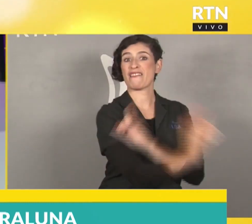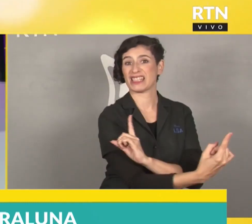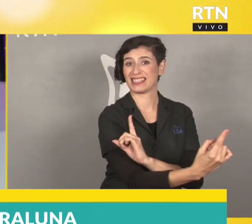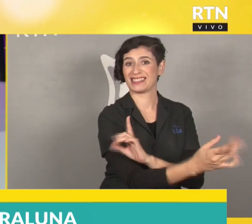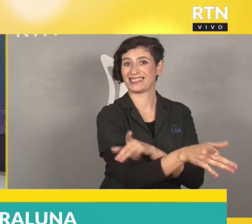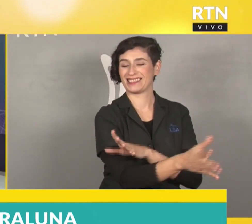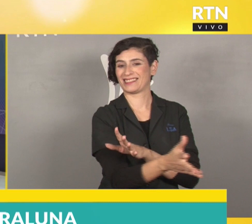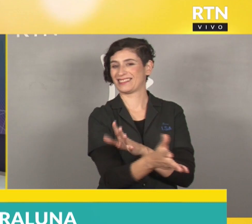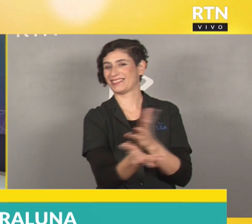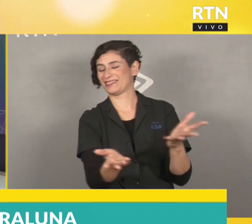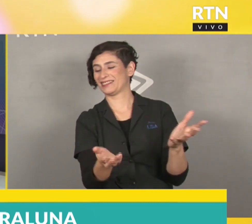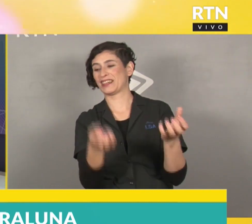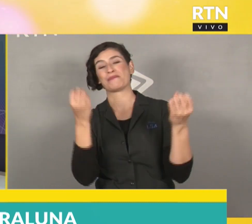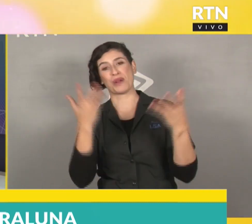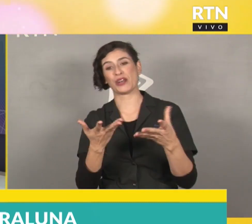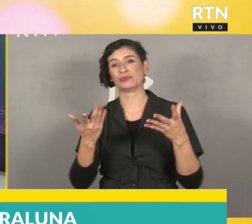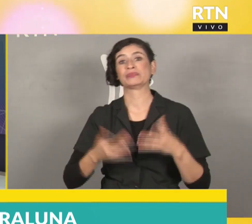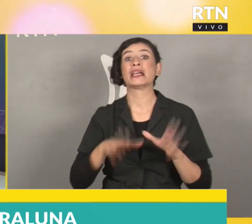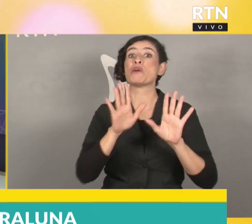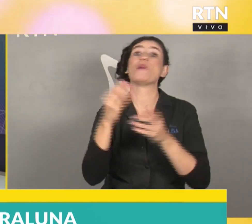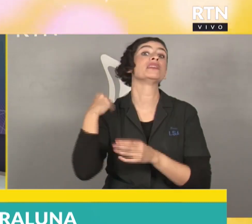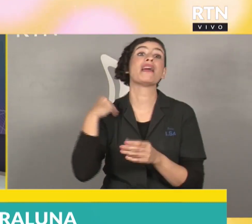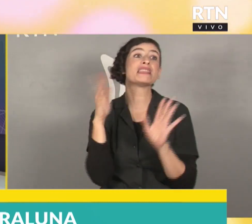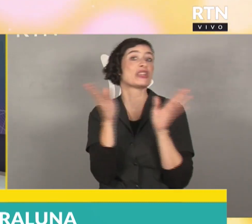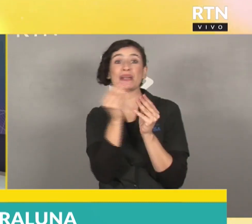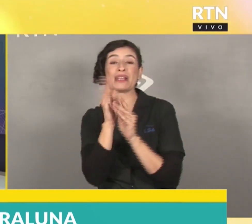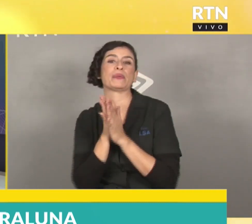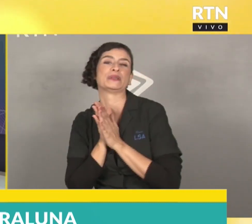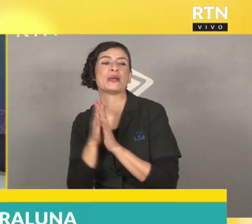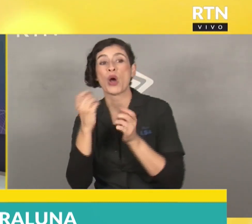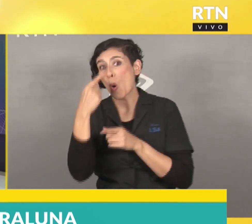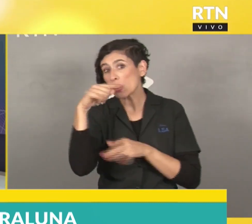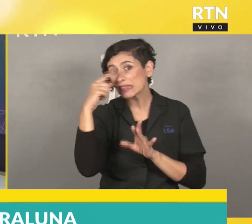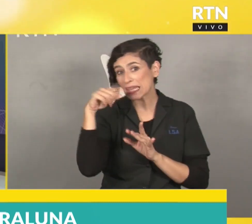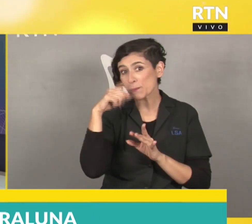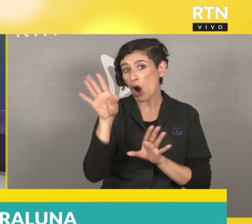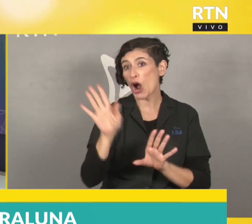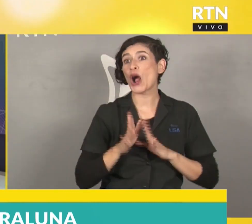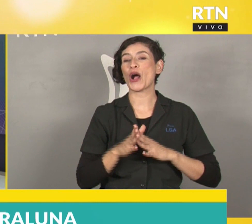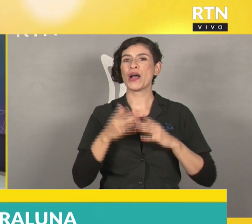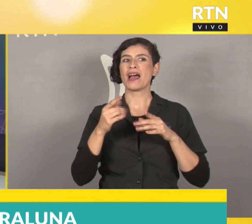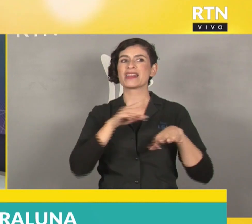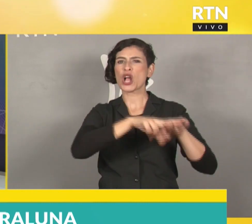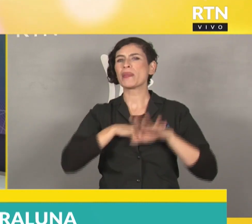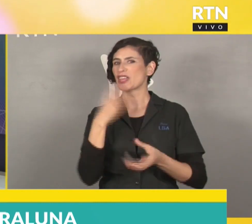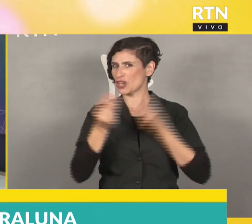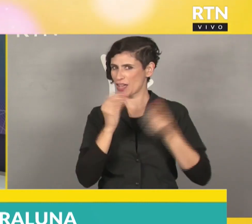Entonces, ¿qué? Bueno, nos están diciendo que cerremos. ¿Qué aconsejás ahora para cómo nos preparamos para